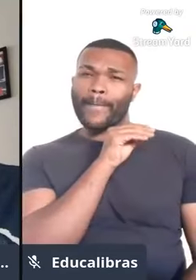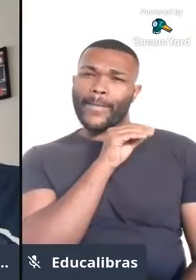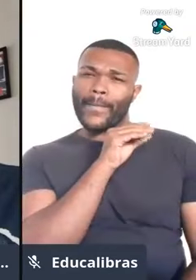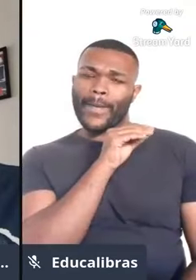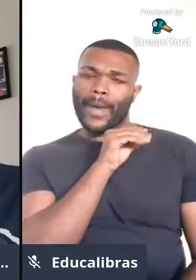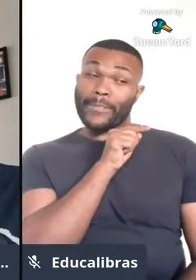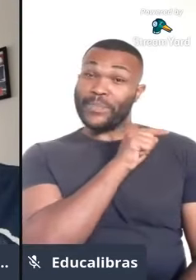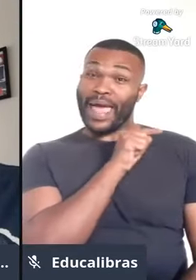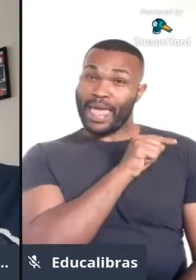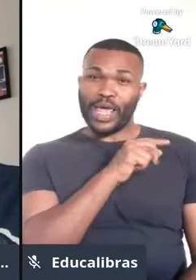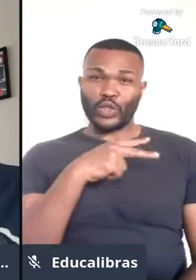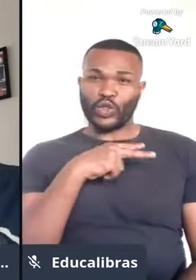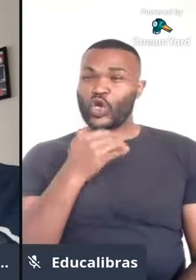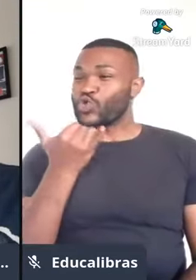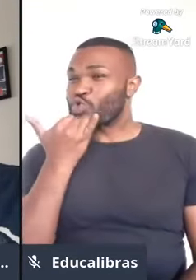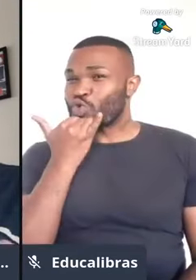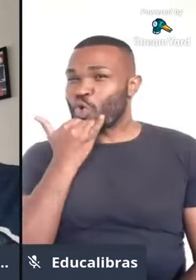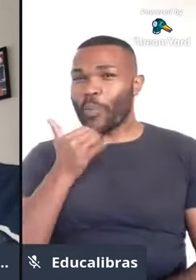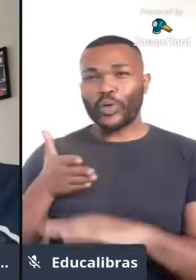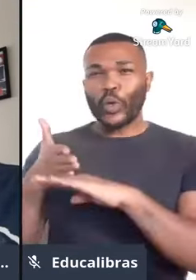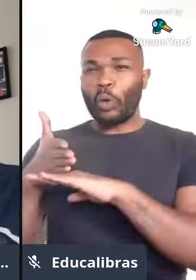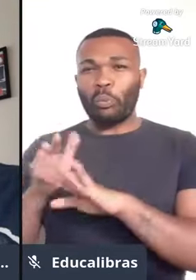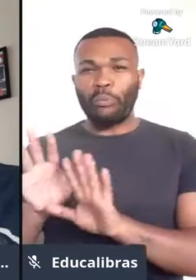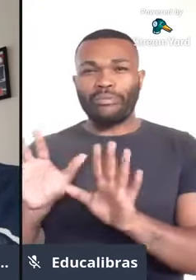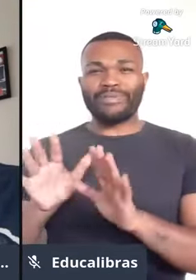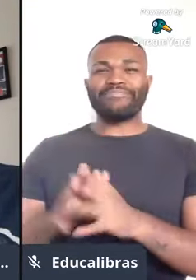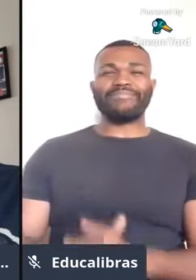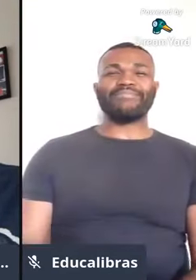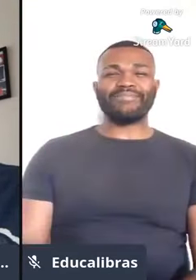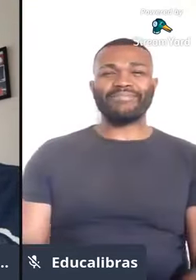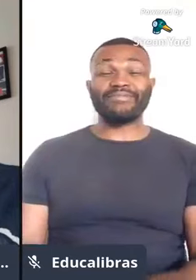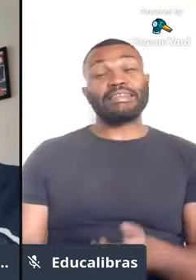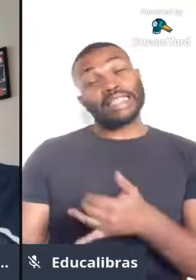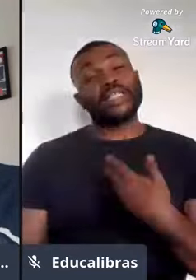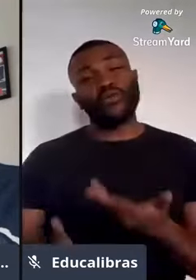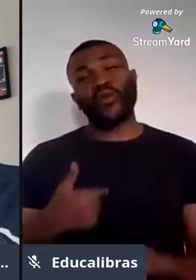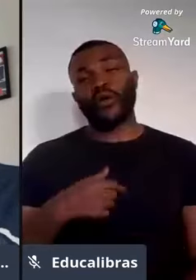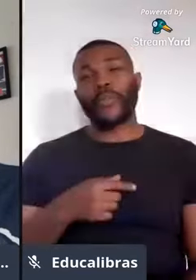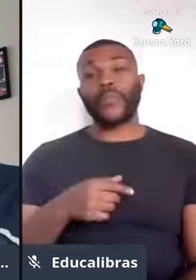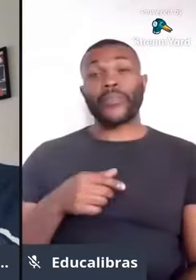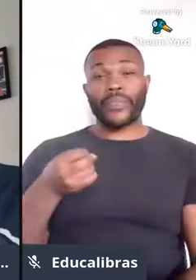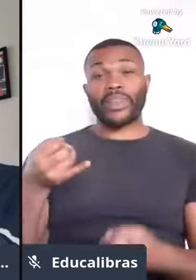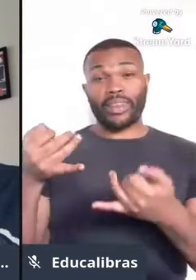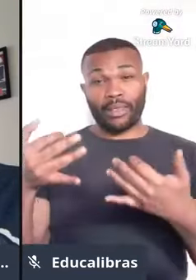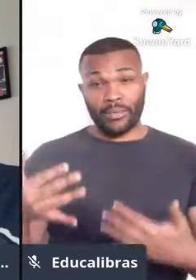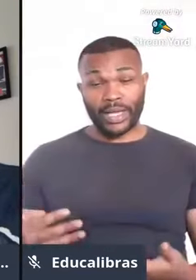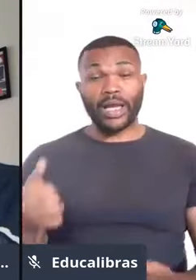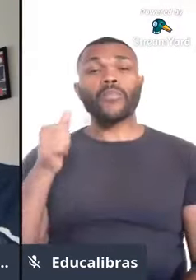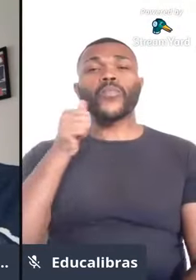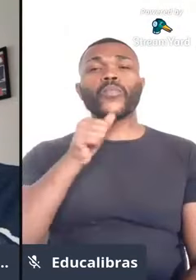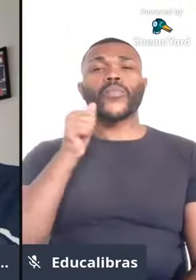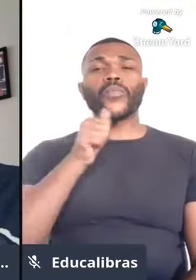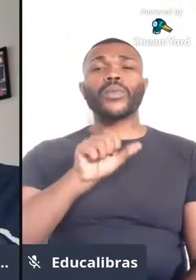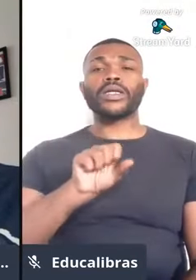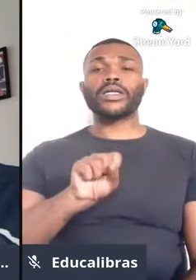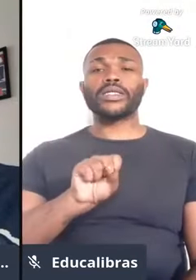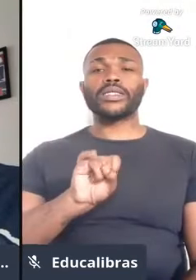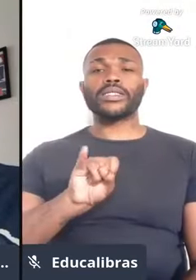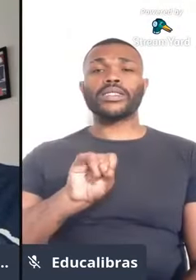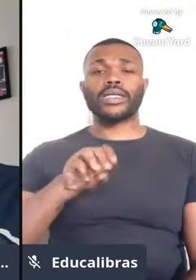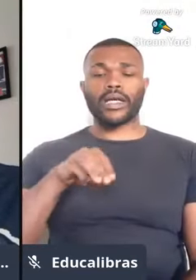te interromper, não é para te interromper, não. Bom, tá só interrompendo, está aqui a Simone Sampaio, aqui